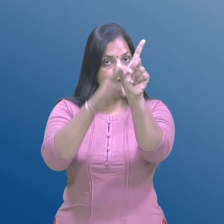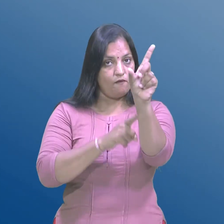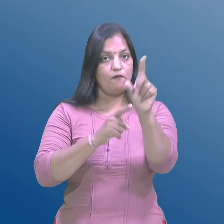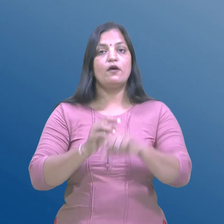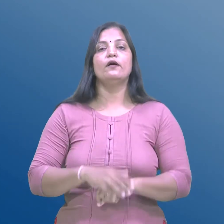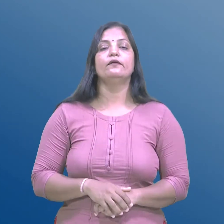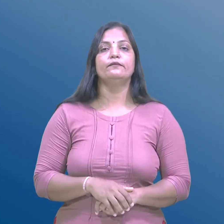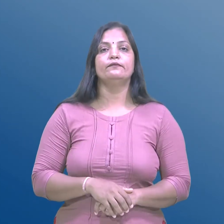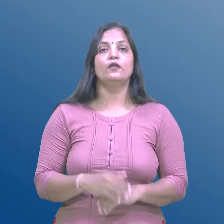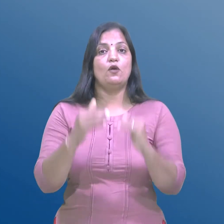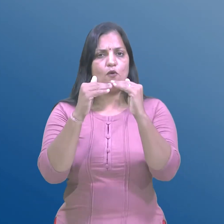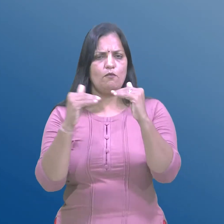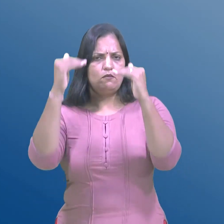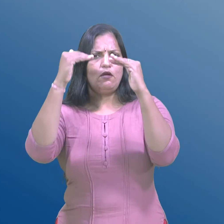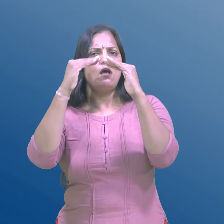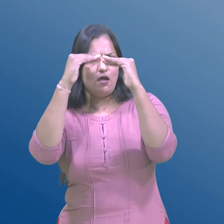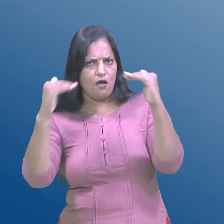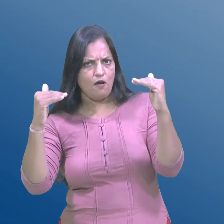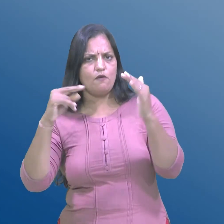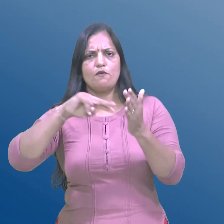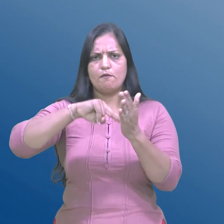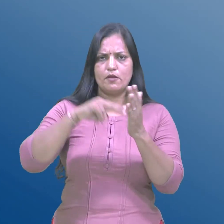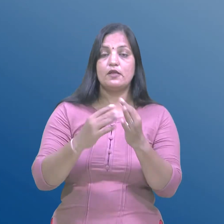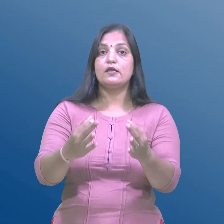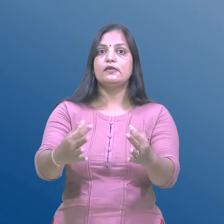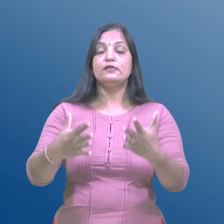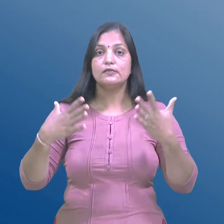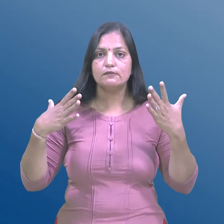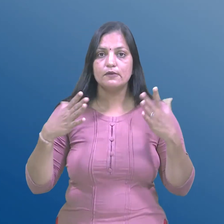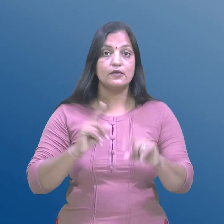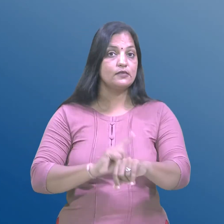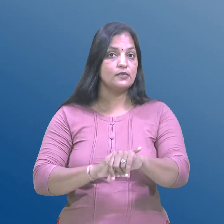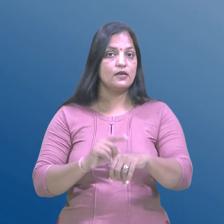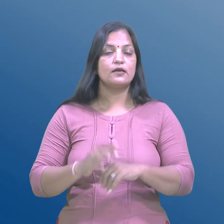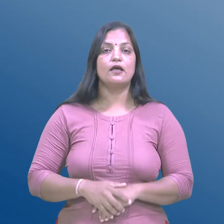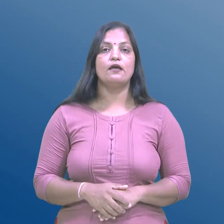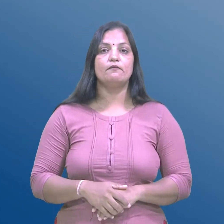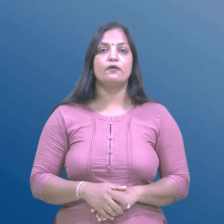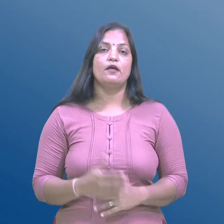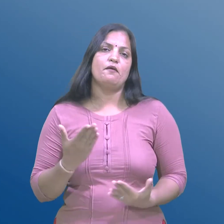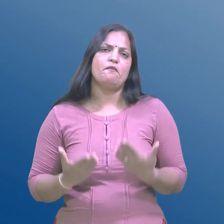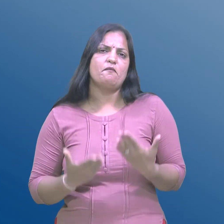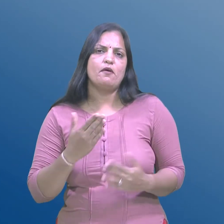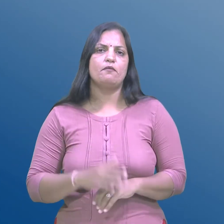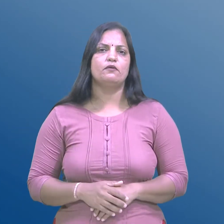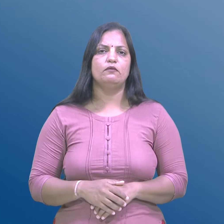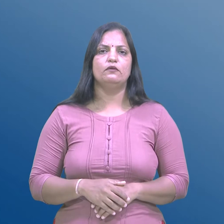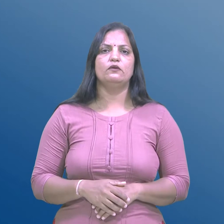ઉચિત આવાસ એટલે કે વિશિષ્ટ સંજોગોમાં અપ્રમાણસાર કે અનુચિત ભારણ નાખ્યા